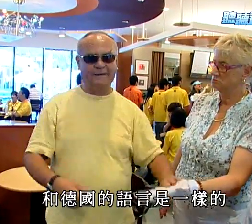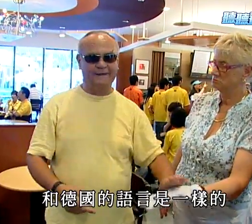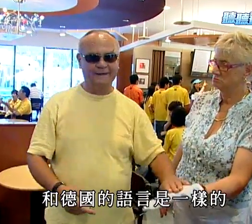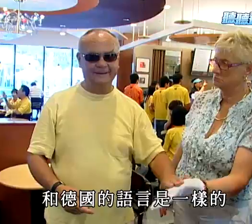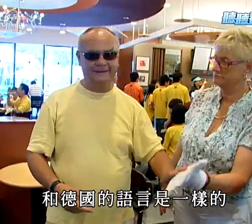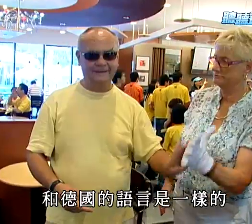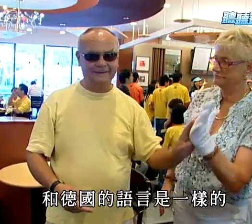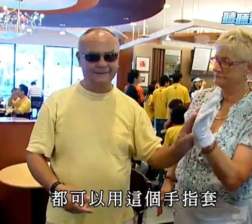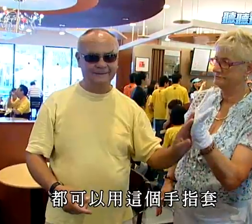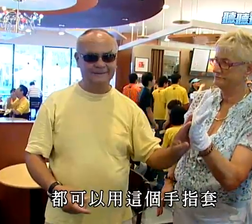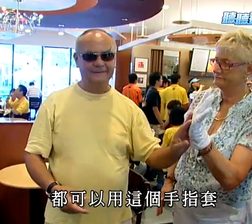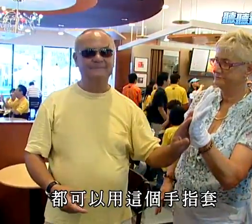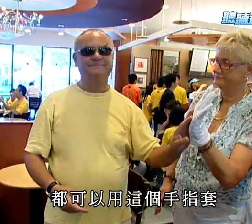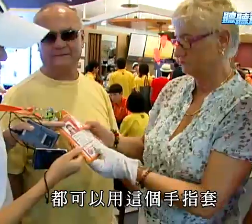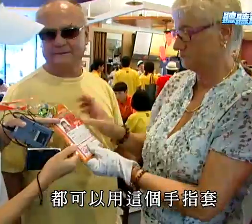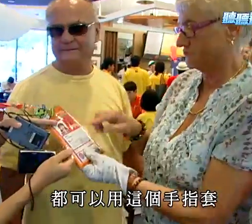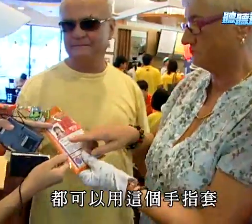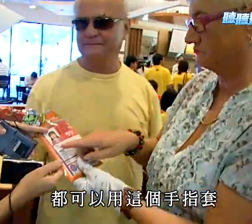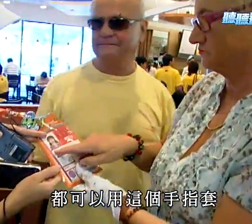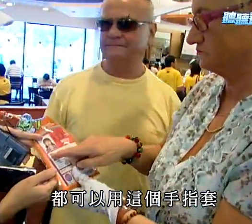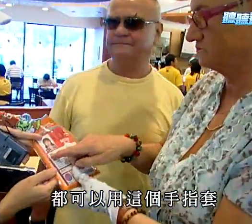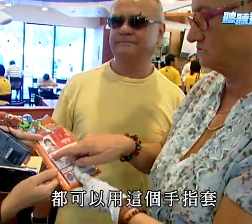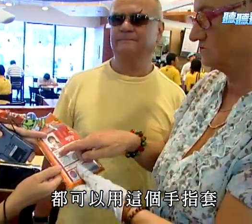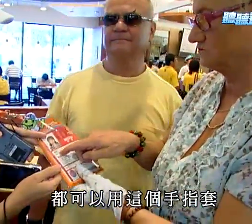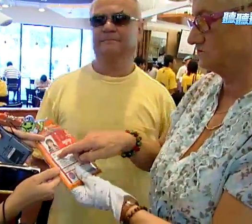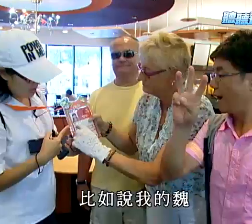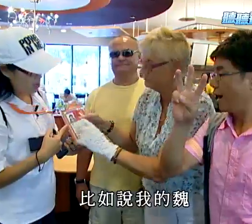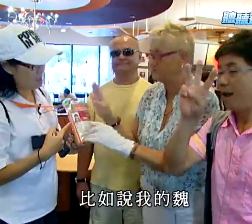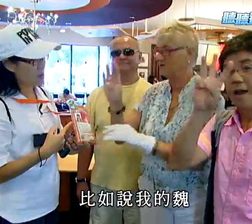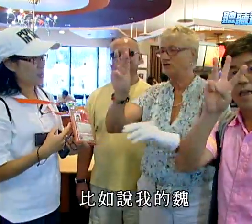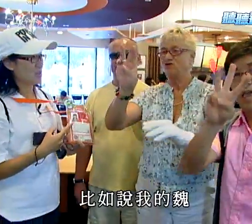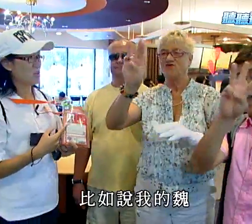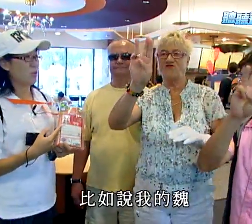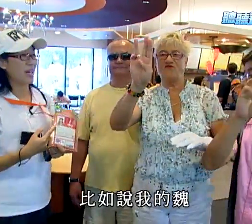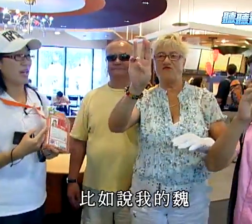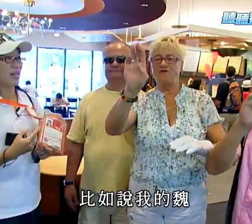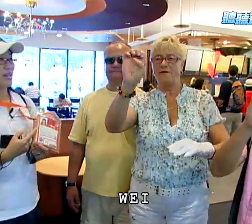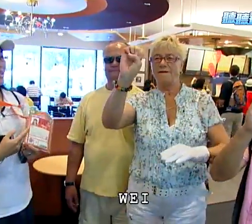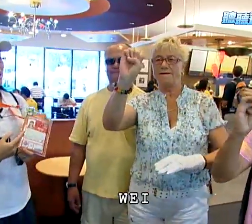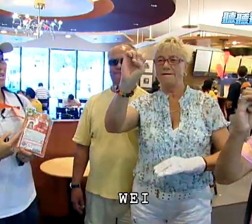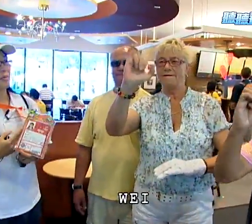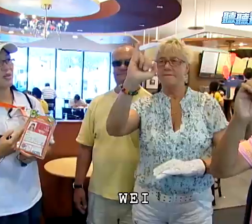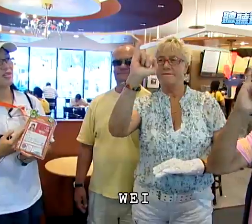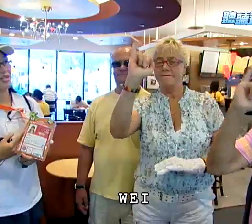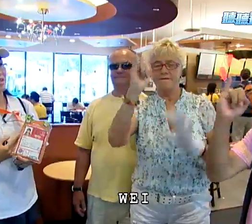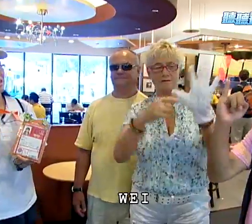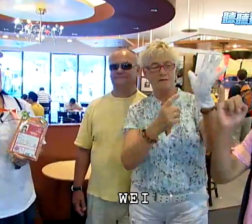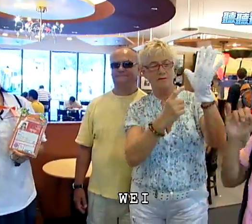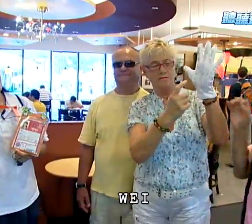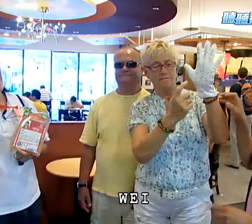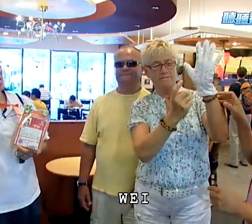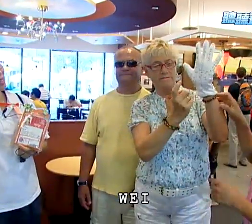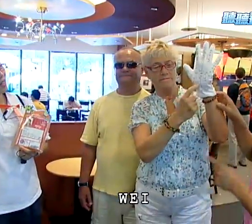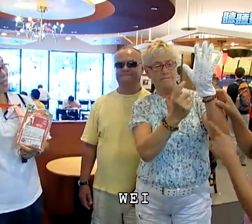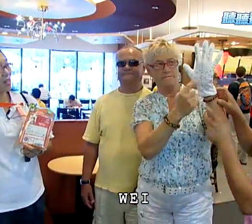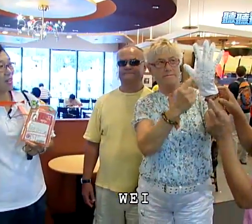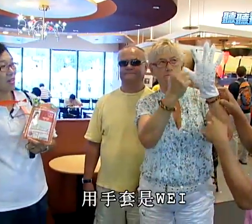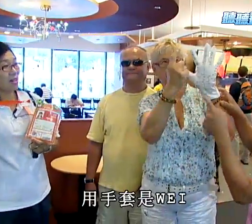样的，都可以用这个手指套。 W， E I， 用手套是